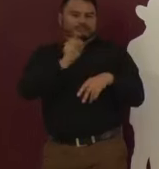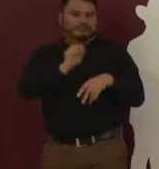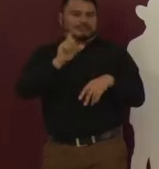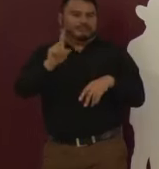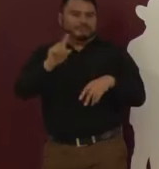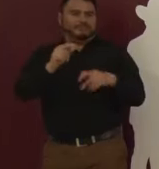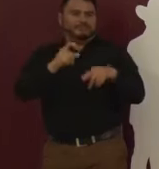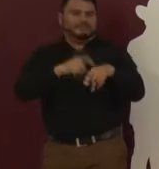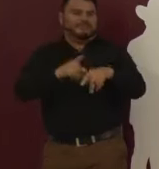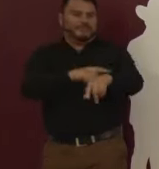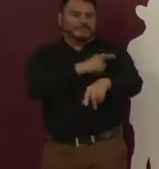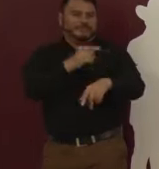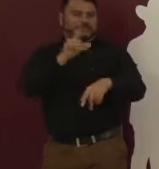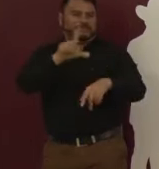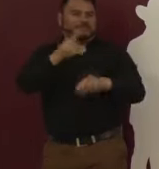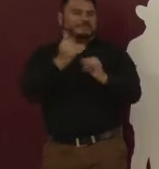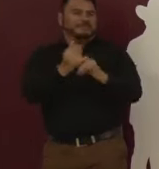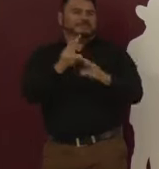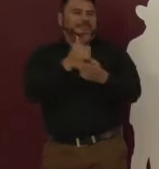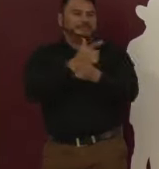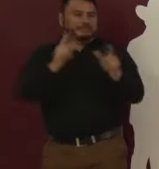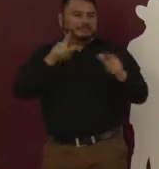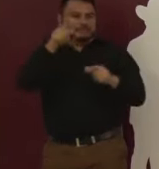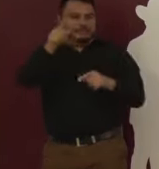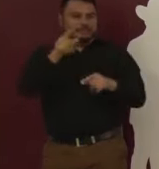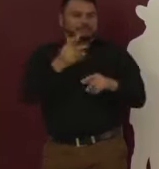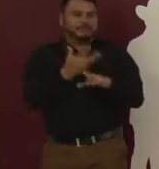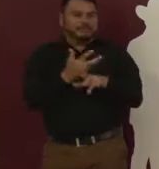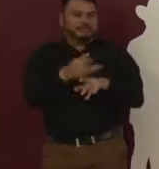relativamente largo. Sí.